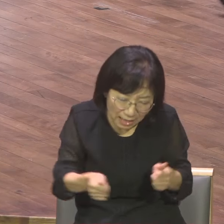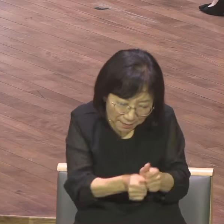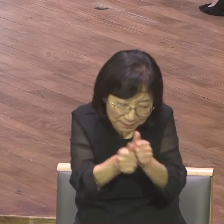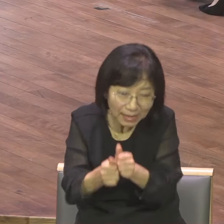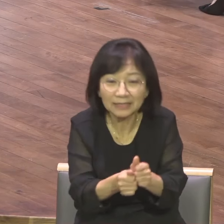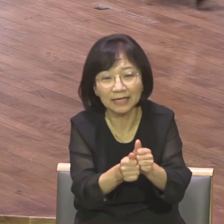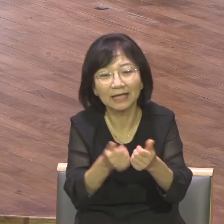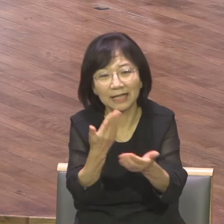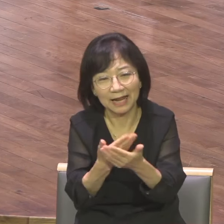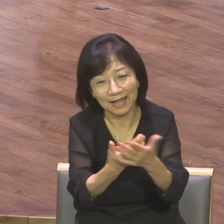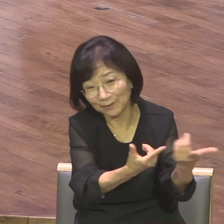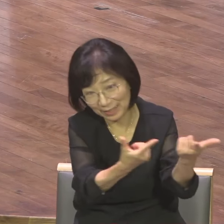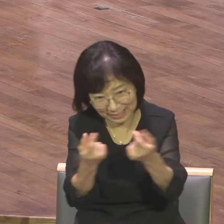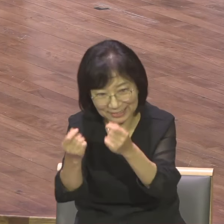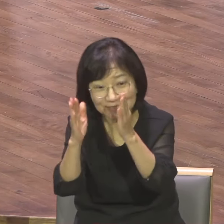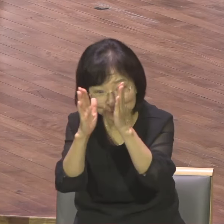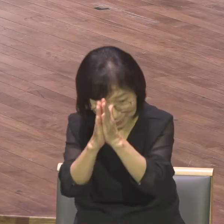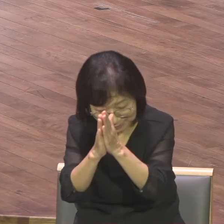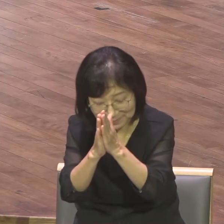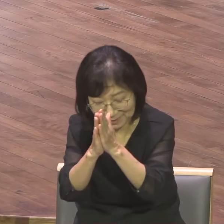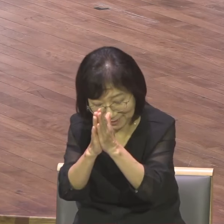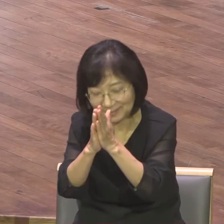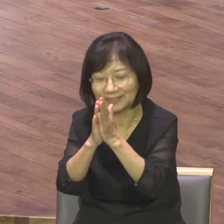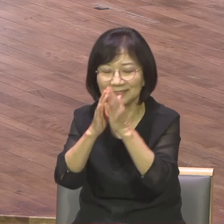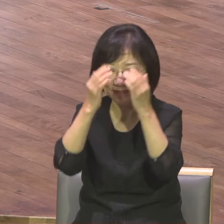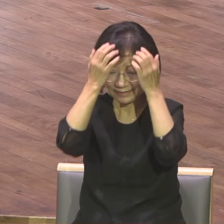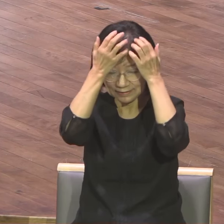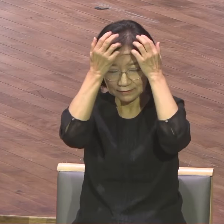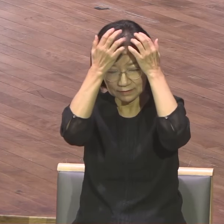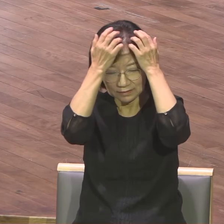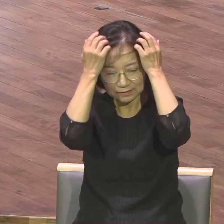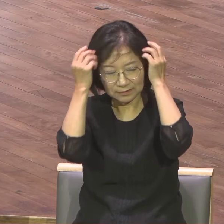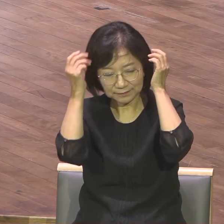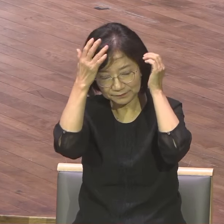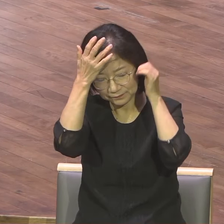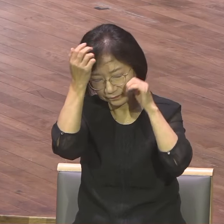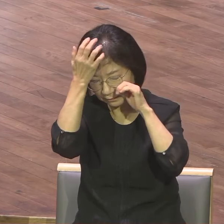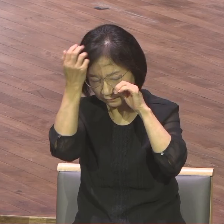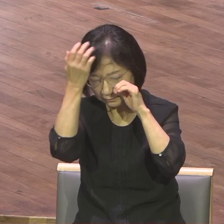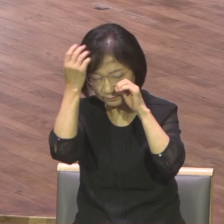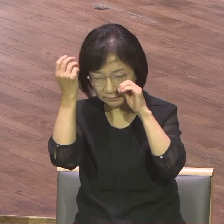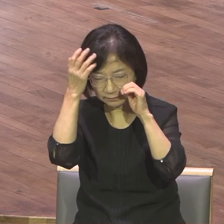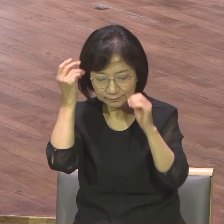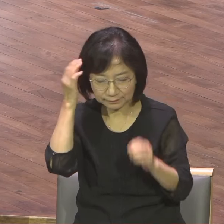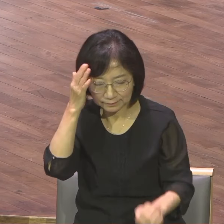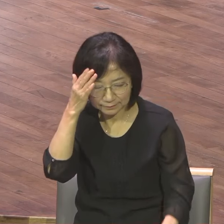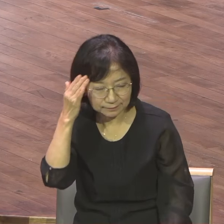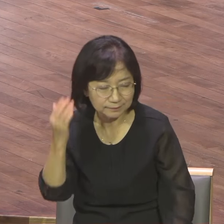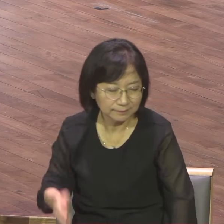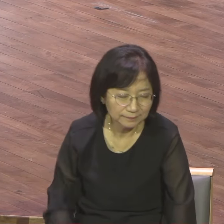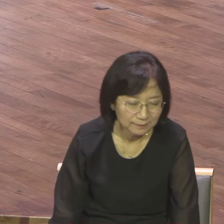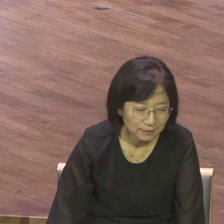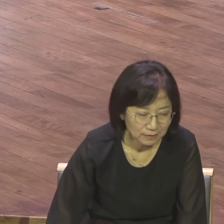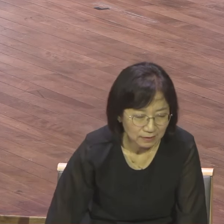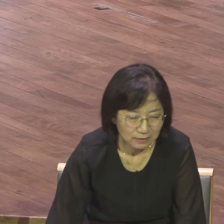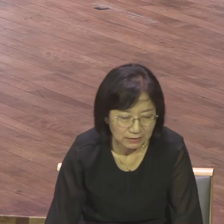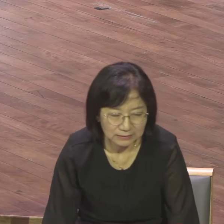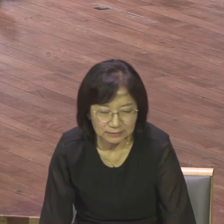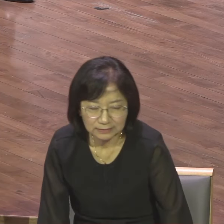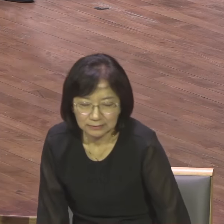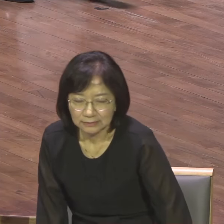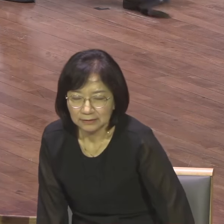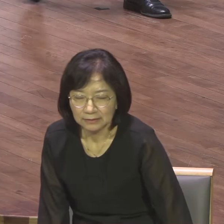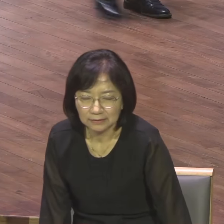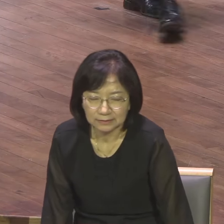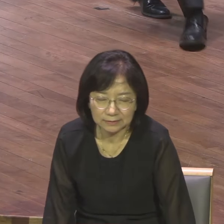기도하겠습니다. 주여, 사랑해서 우리 아버지 하나님이여, 오늘 이 말씀 아버지 하나님이여, 특별히 병중에